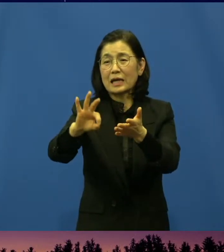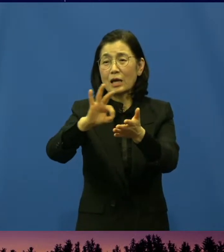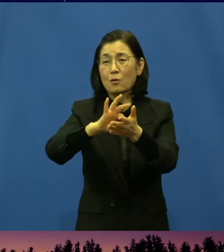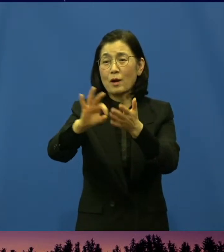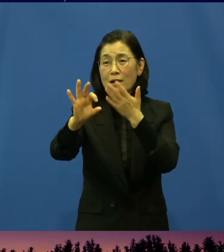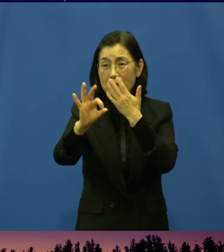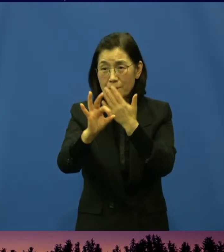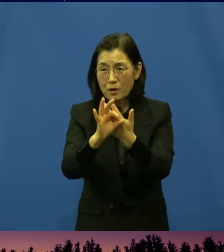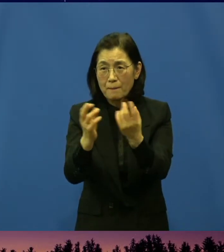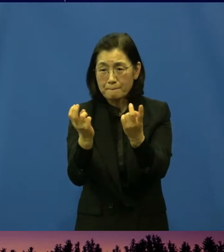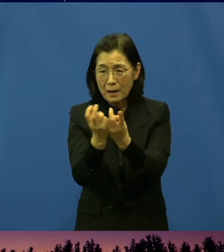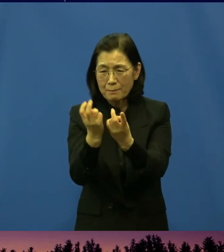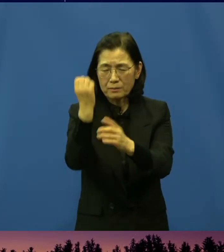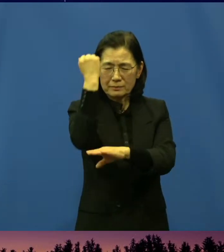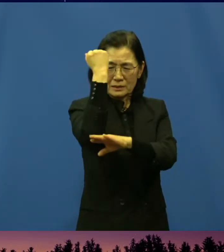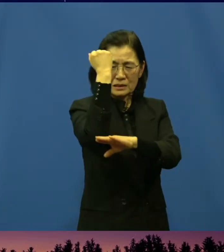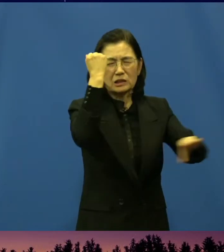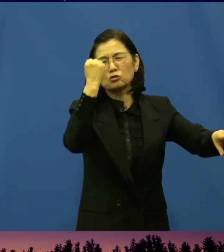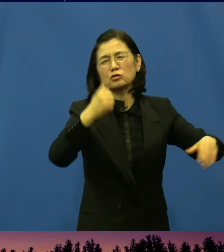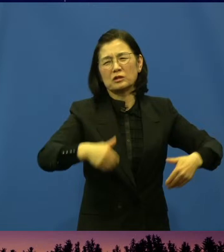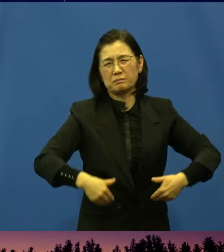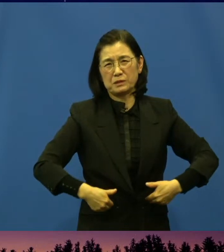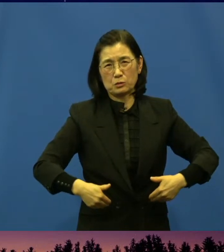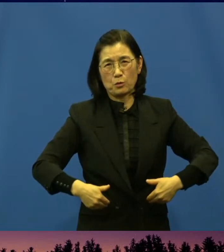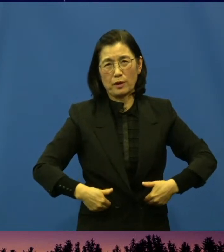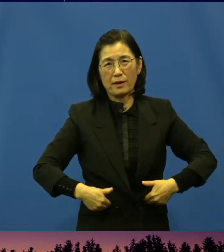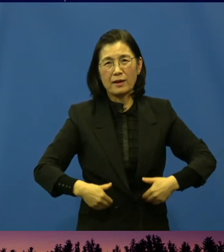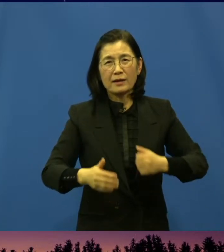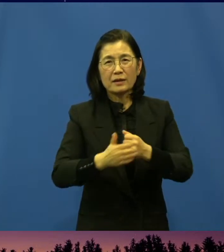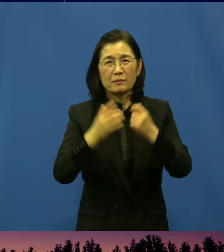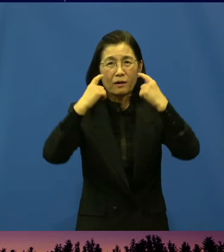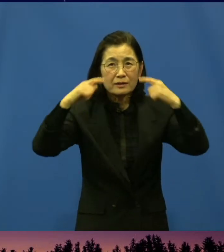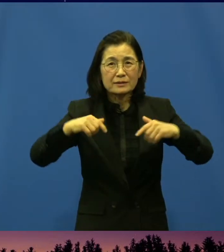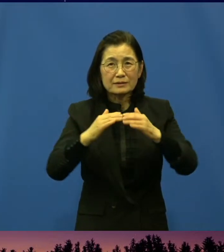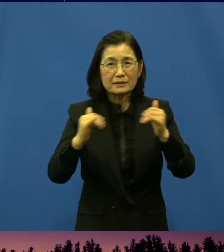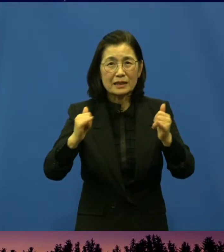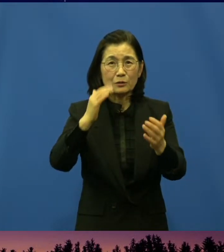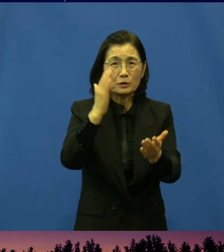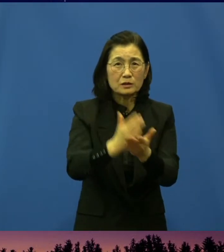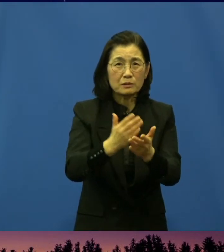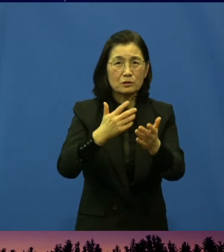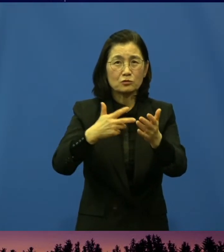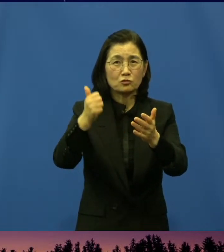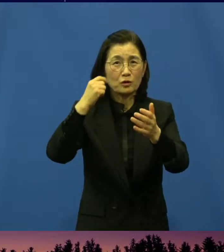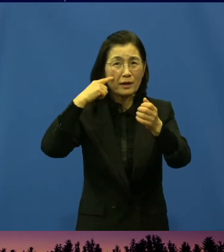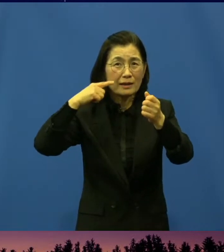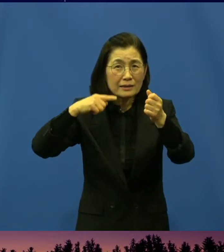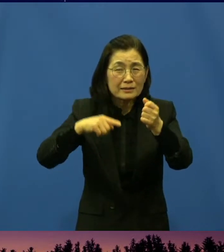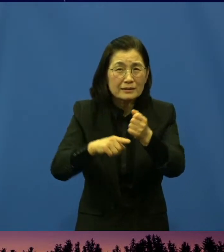그게 17절이에요. 그러므로 어리석은 자가 되지 말고 오직 주의 뜻이 무엇인가 이해하라.